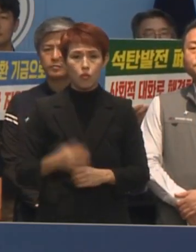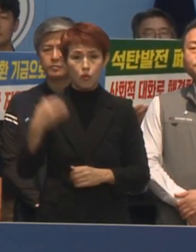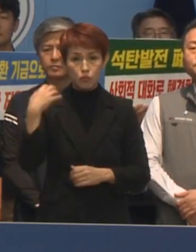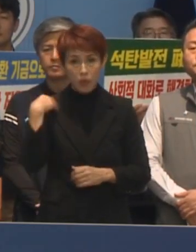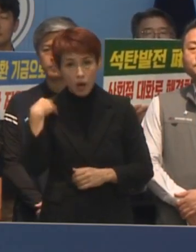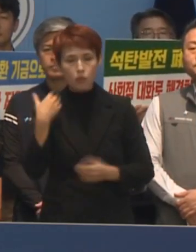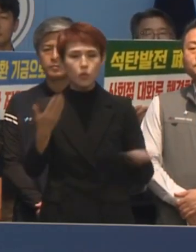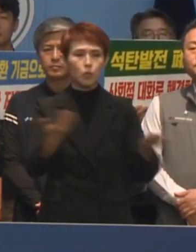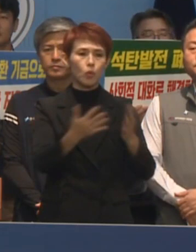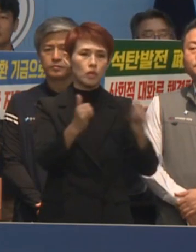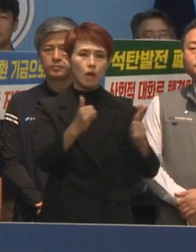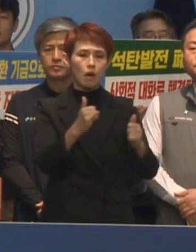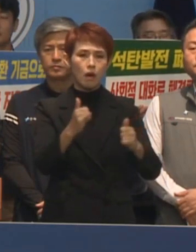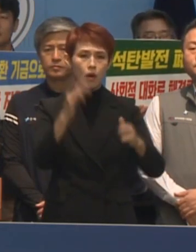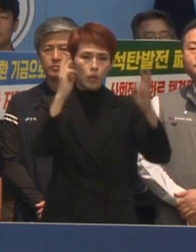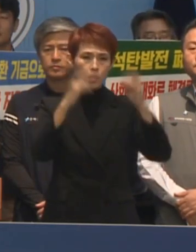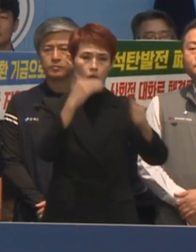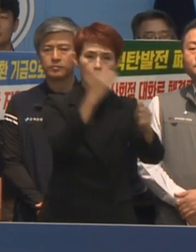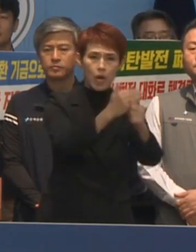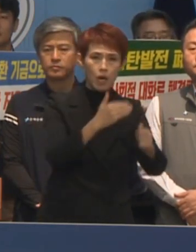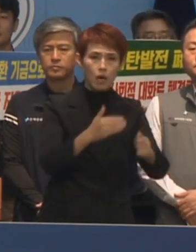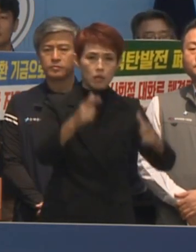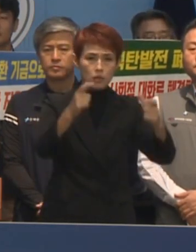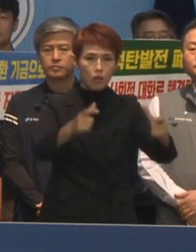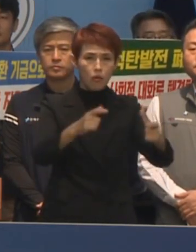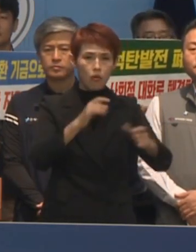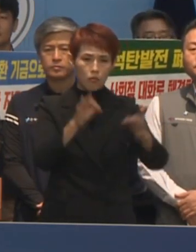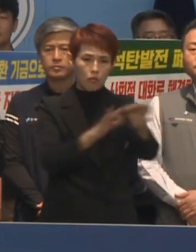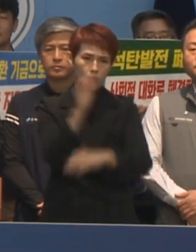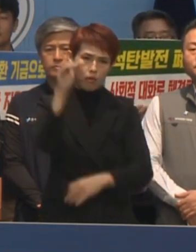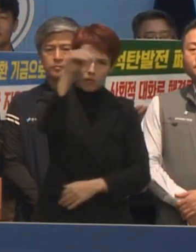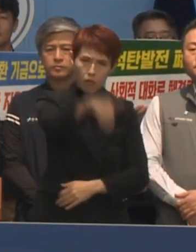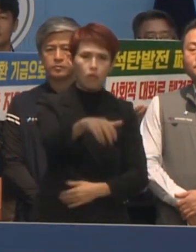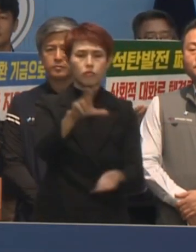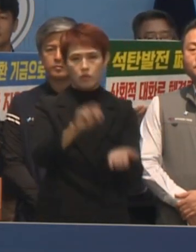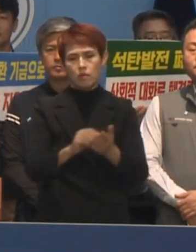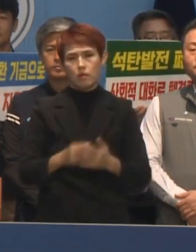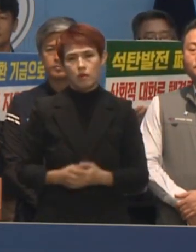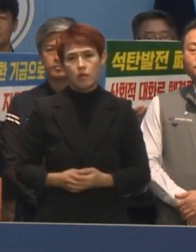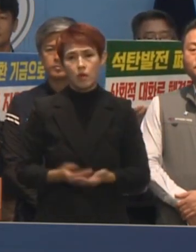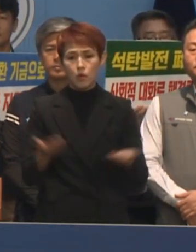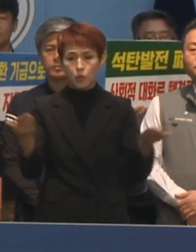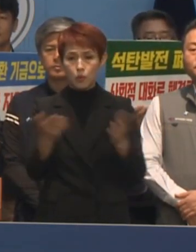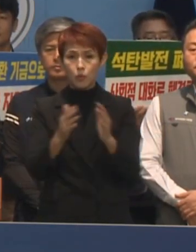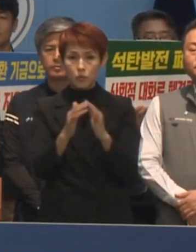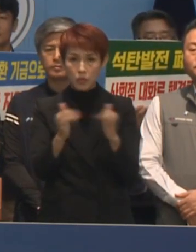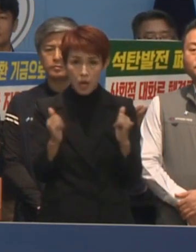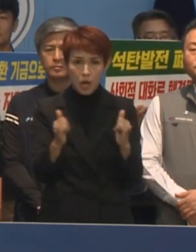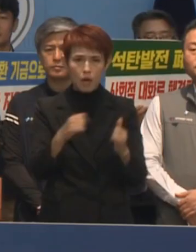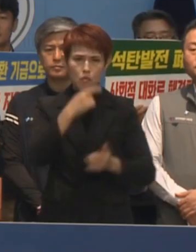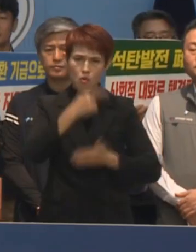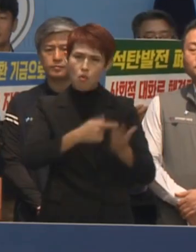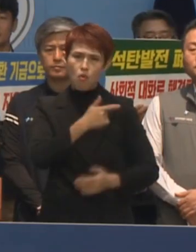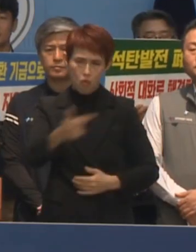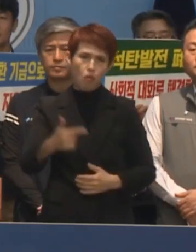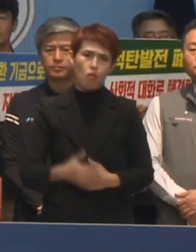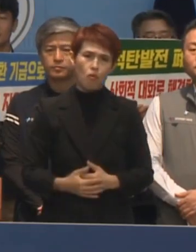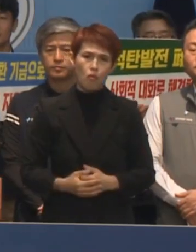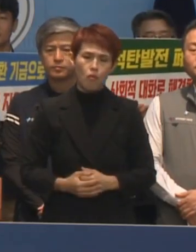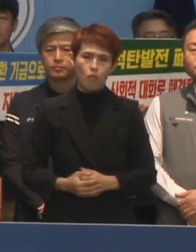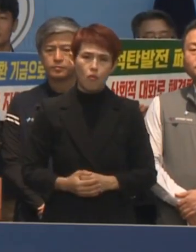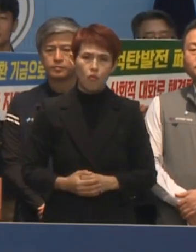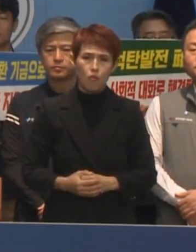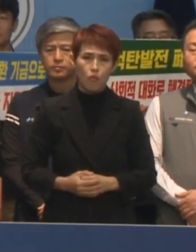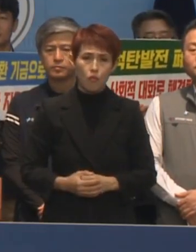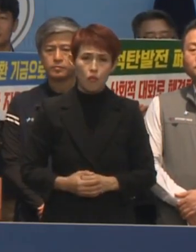노동자와 지역사회가 떠안고 있는 실정입니다. 아울러 노동자가 가장 큰 영향을 받을 것으로